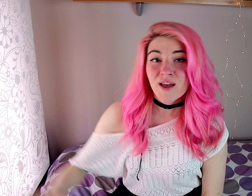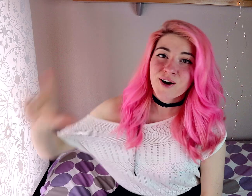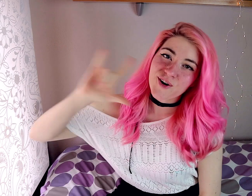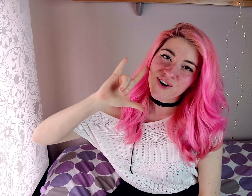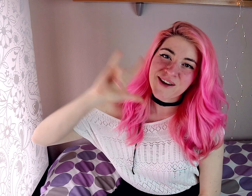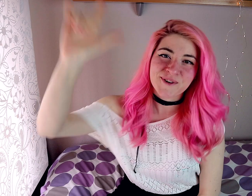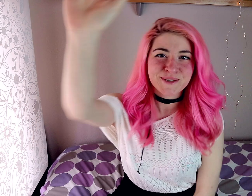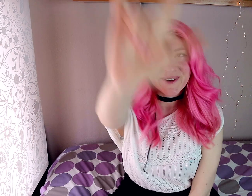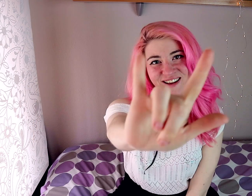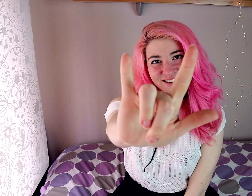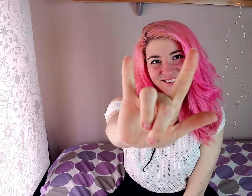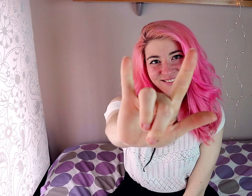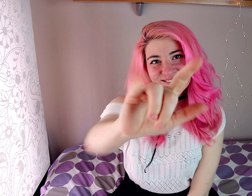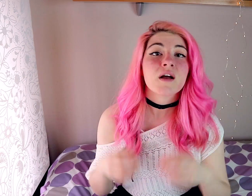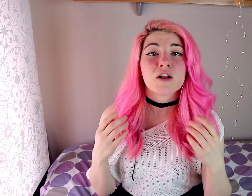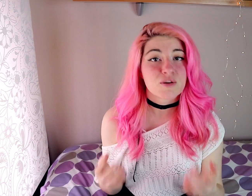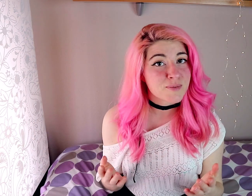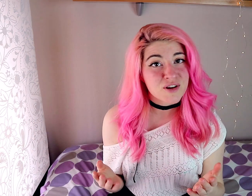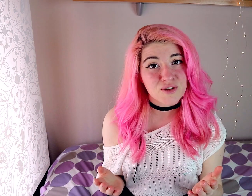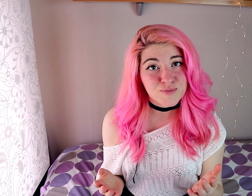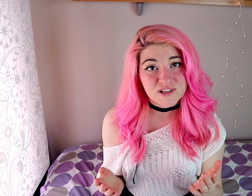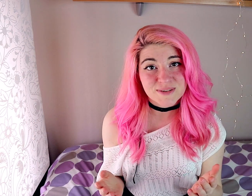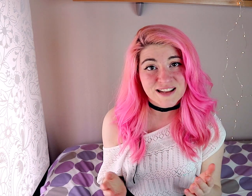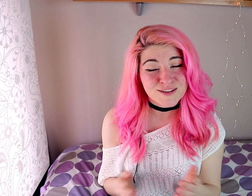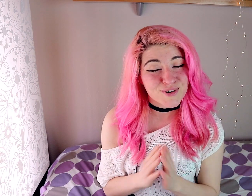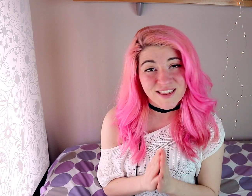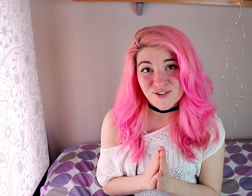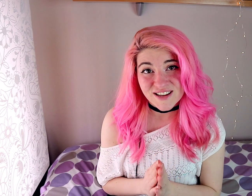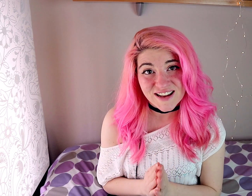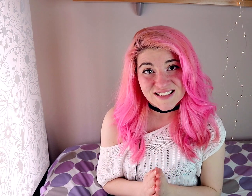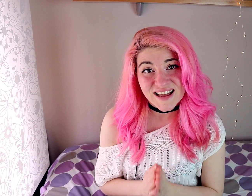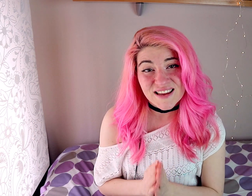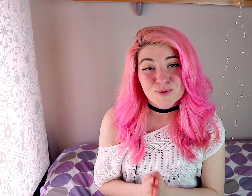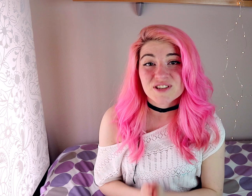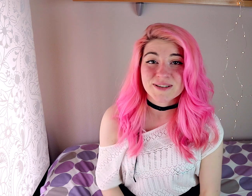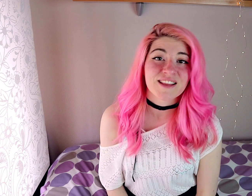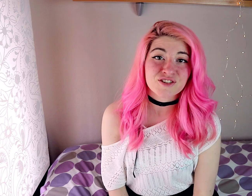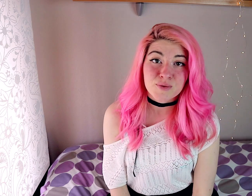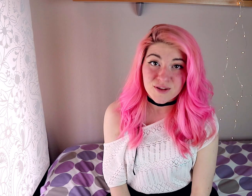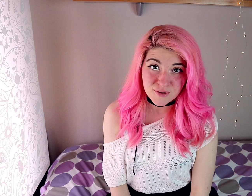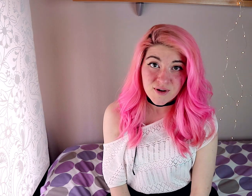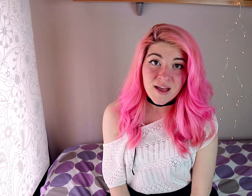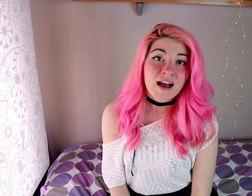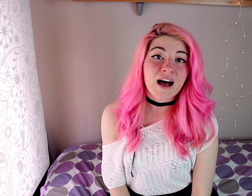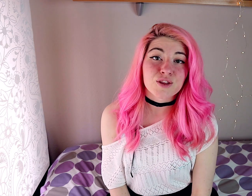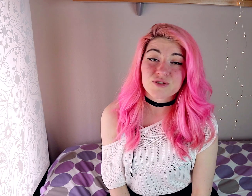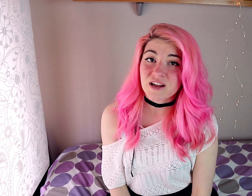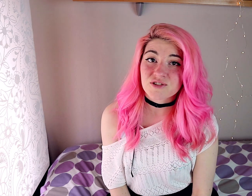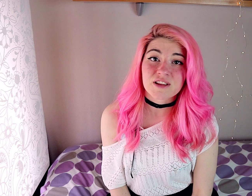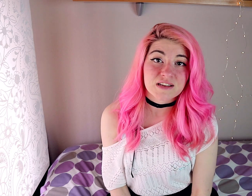¡Hola brujos y brujas! Lo primero de todo, muchísimas gracias por quedaros en casa y muchísimas gracias sobre todo a todos aquellos que tenéis